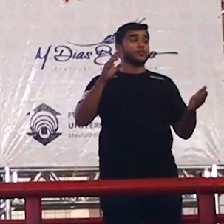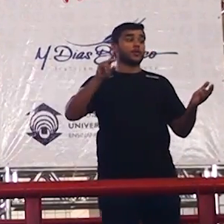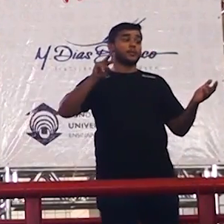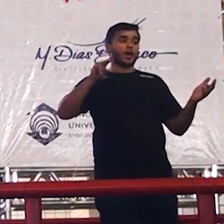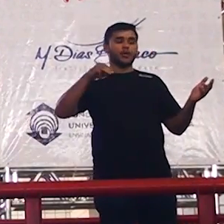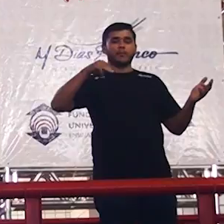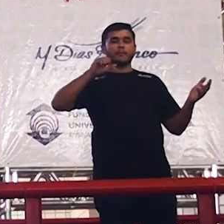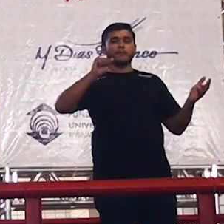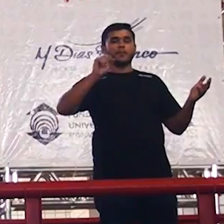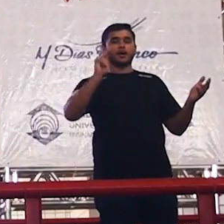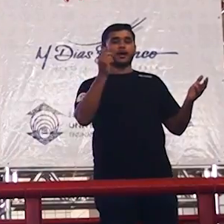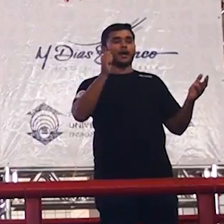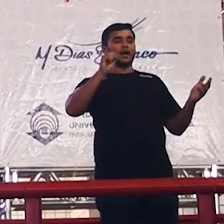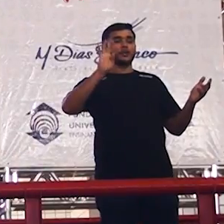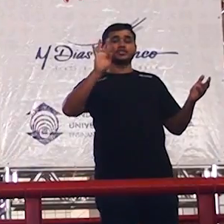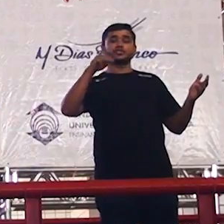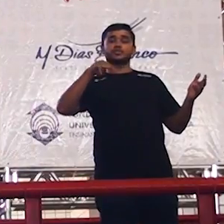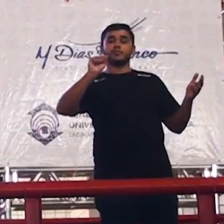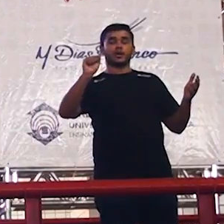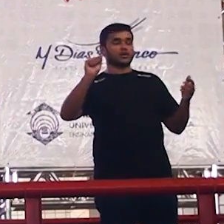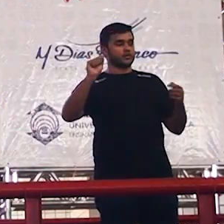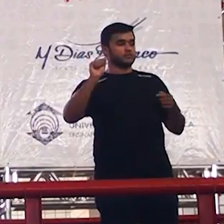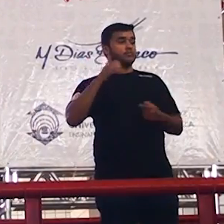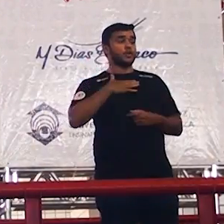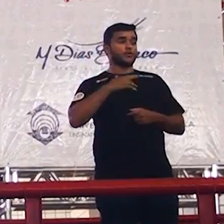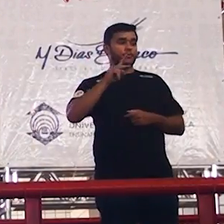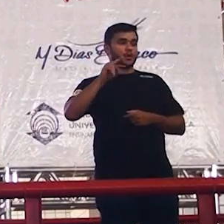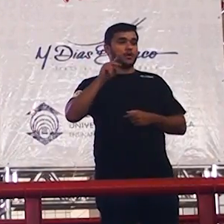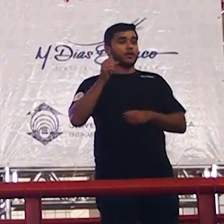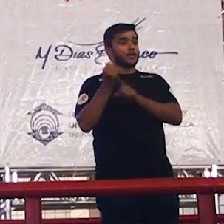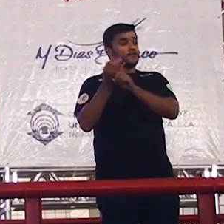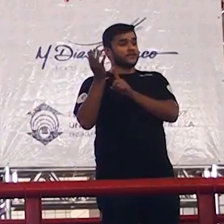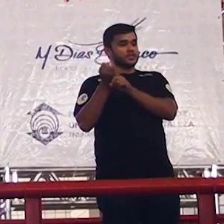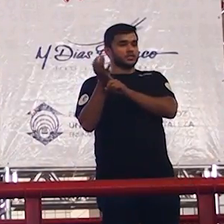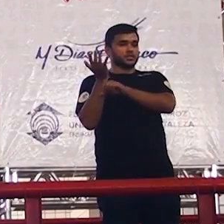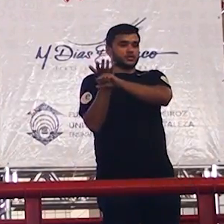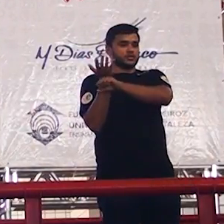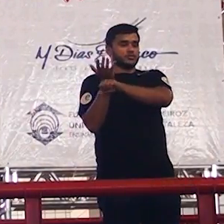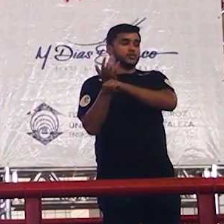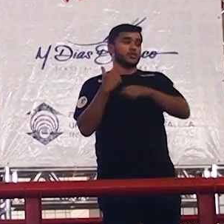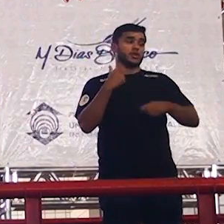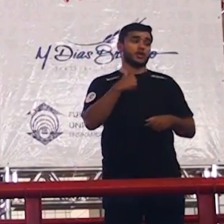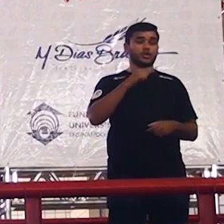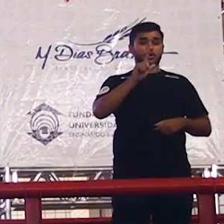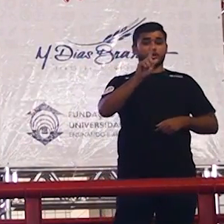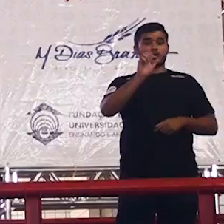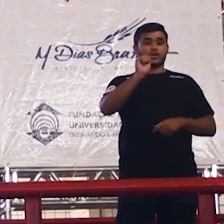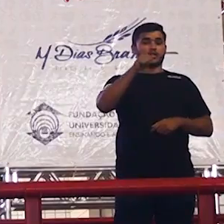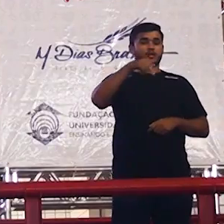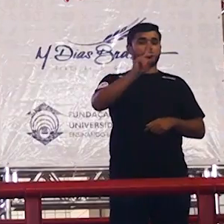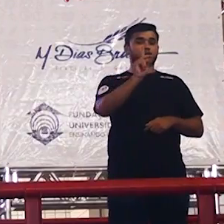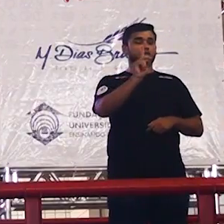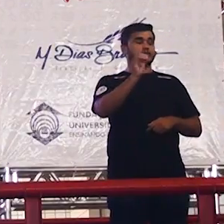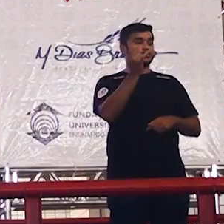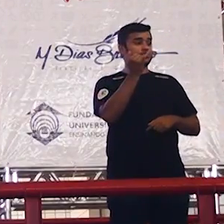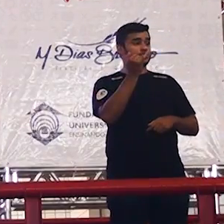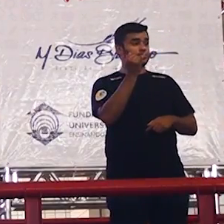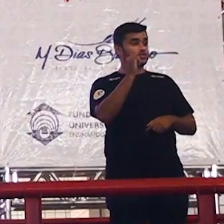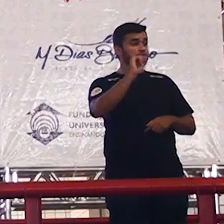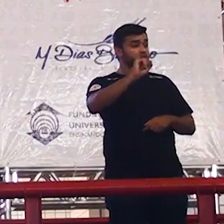irmão, certo? Meu irmão é Mahatma, professor de física, e eu sou o Gandhi, professor de matemática, tá